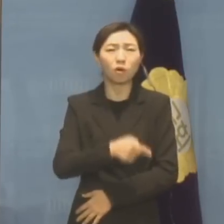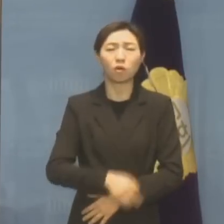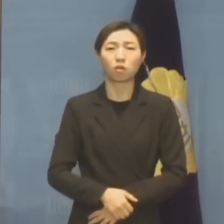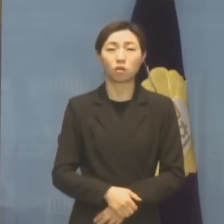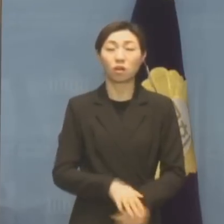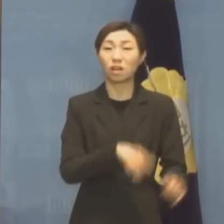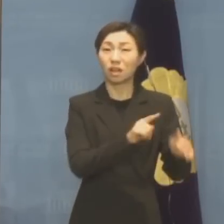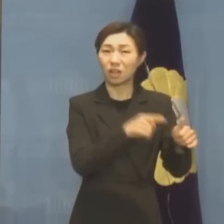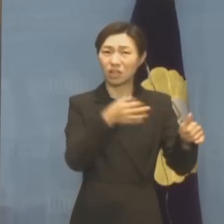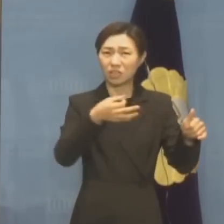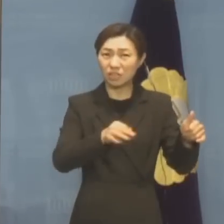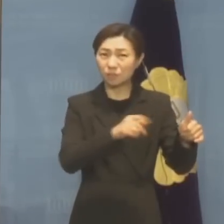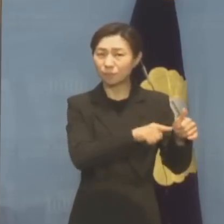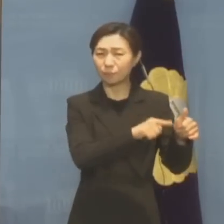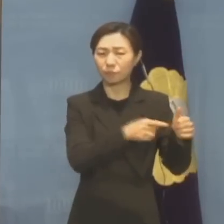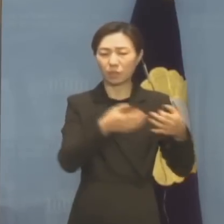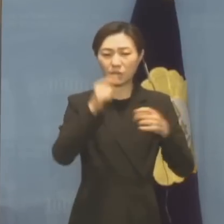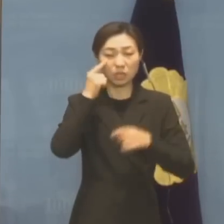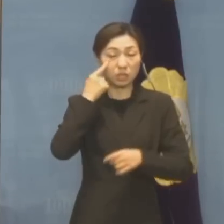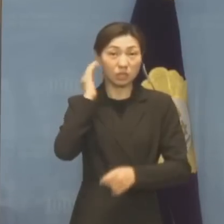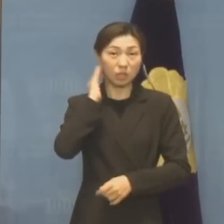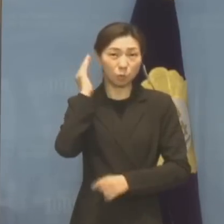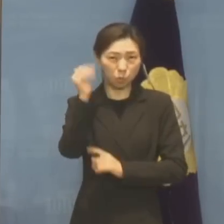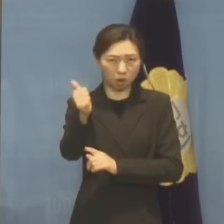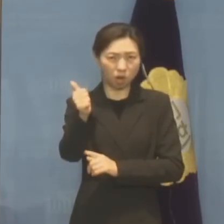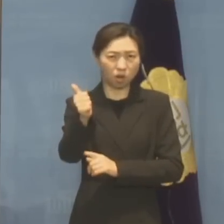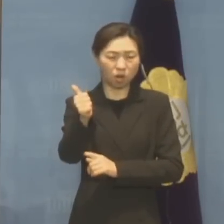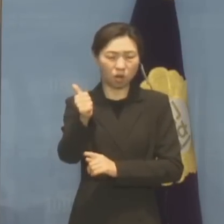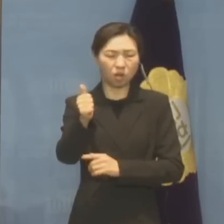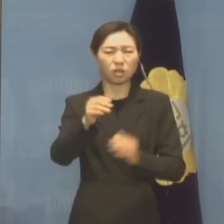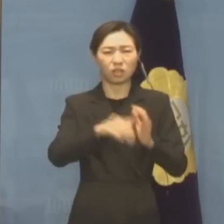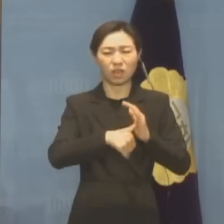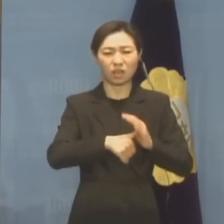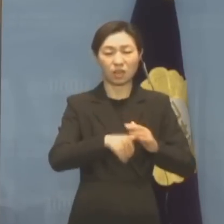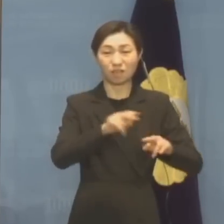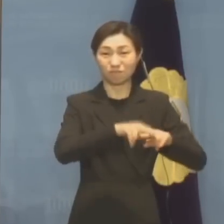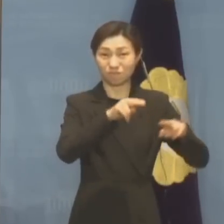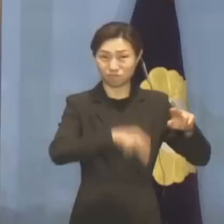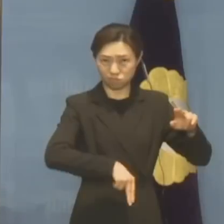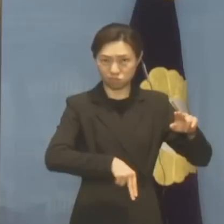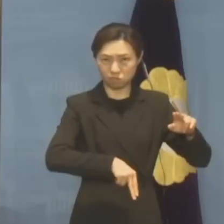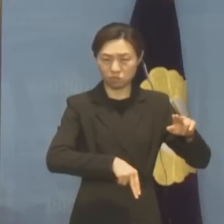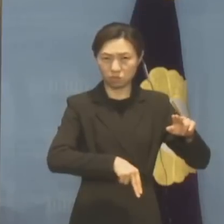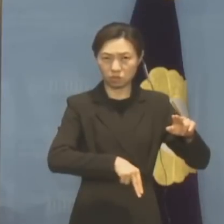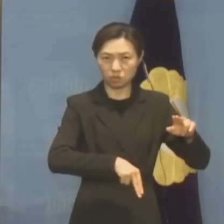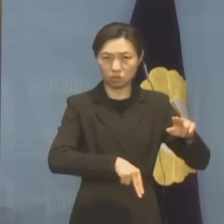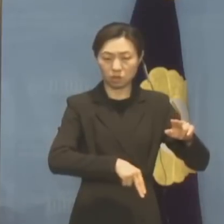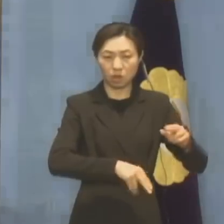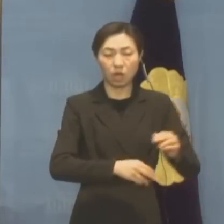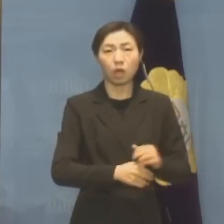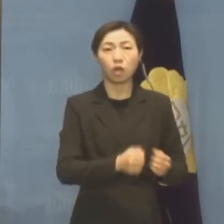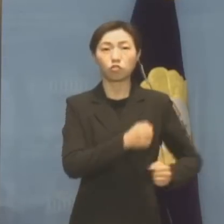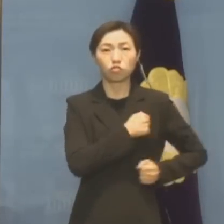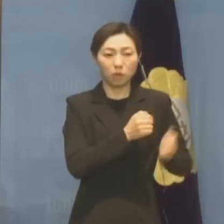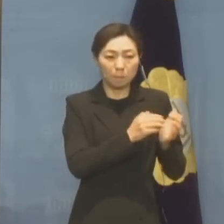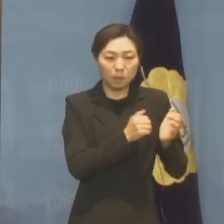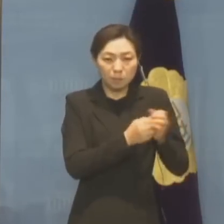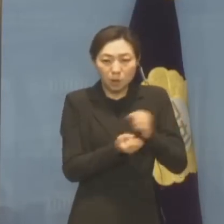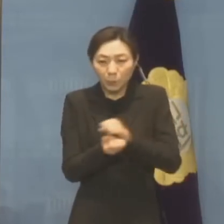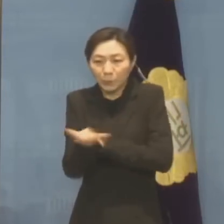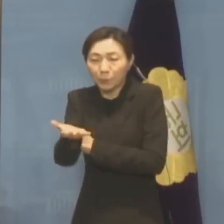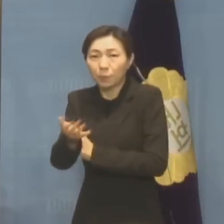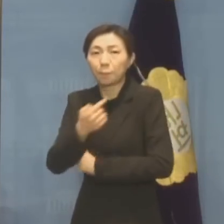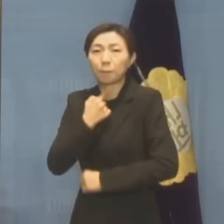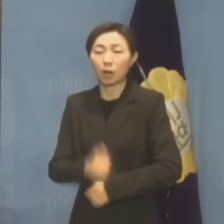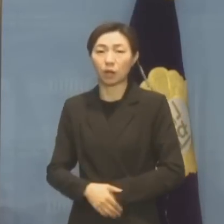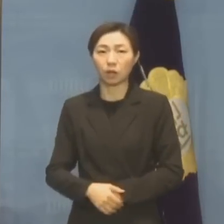김태호 차장은 이명박 정부를 떠나면서 군사기밀 자료를 무단 유출했습니다.